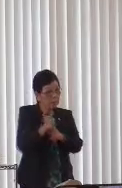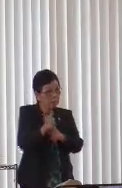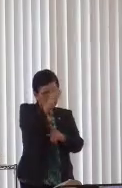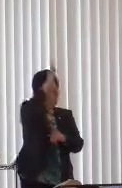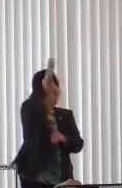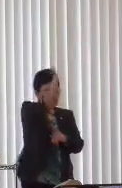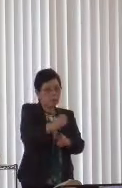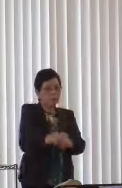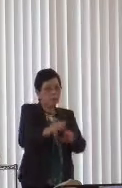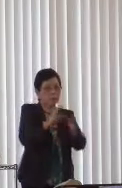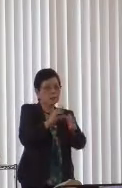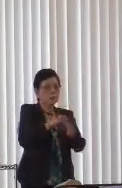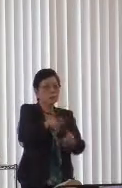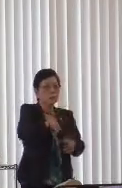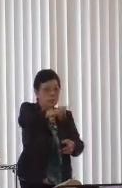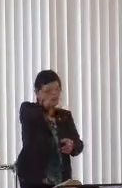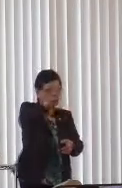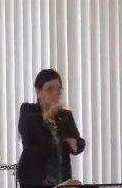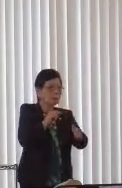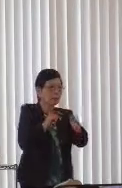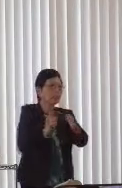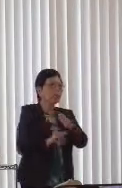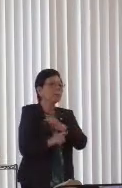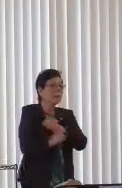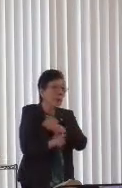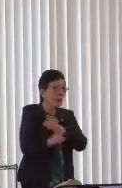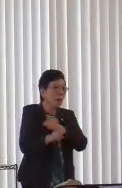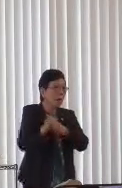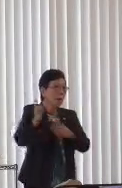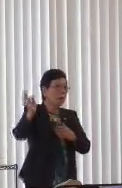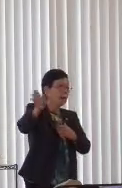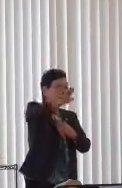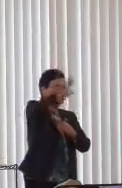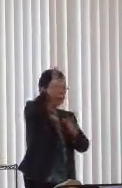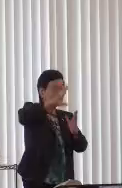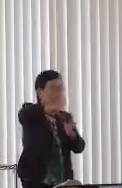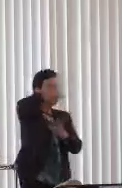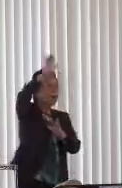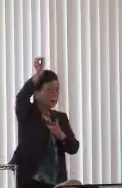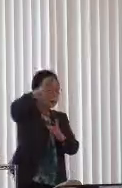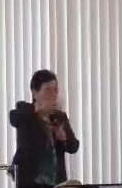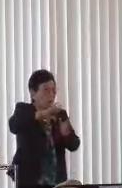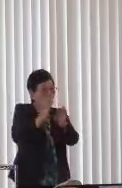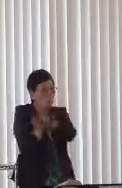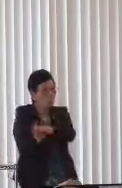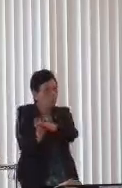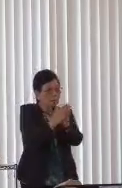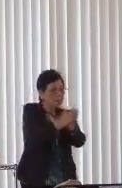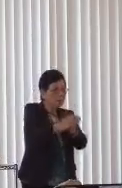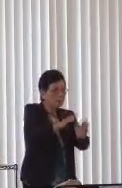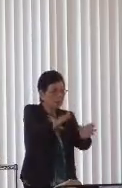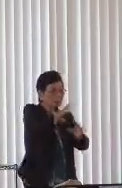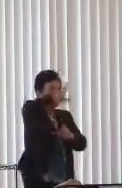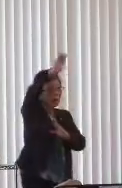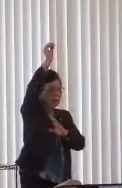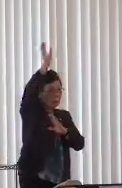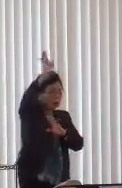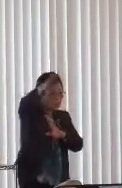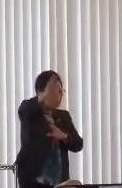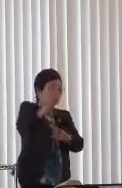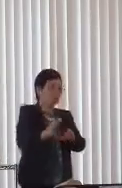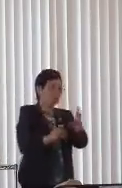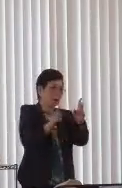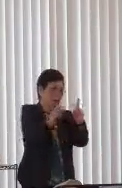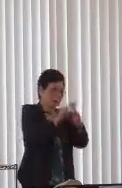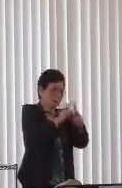ってその後天に行くと、でも戻ってくると、そして戻ってきてあなた方を迎え